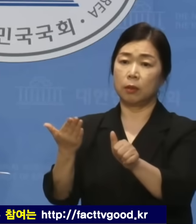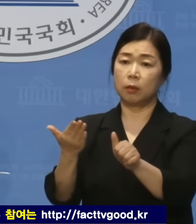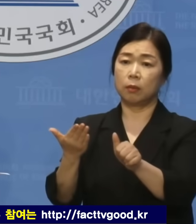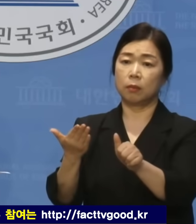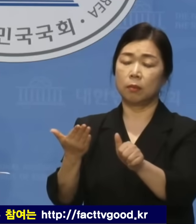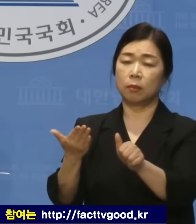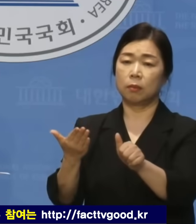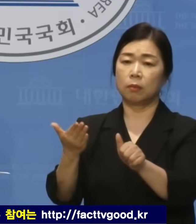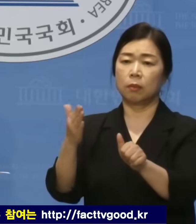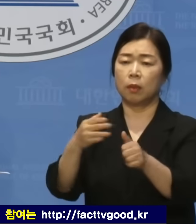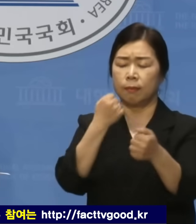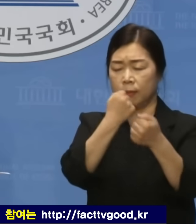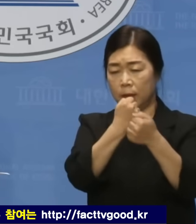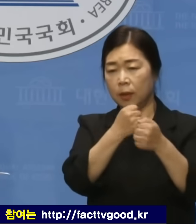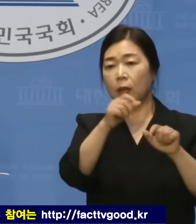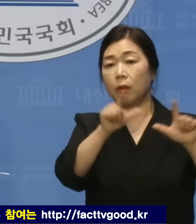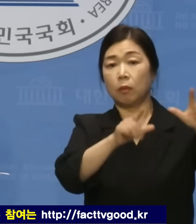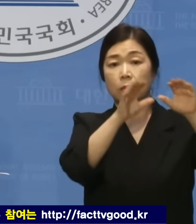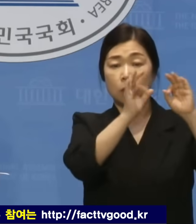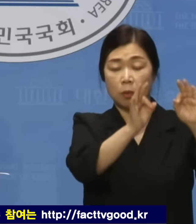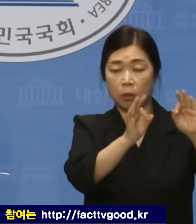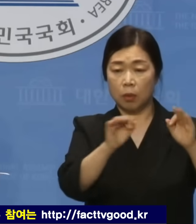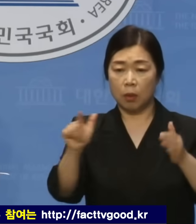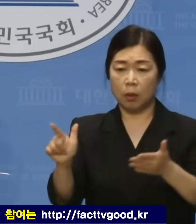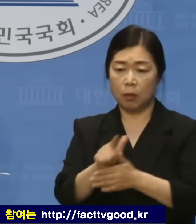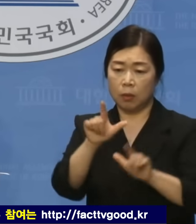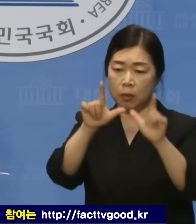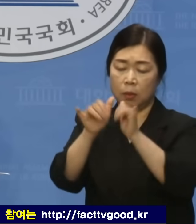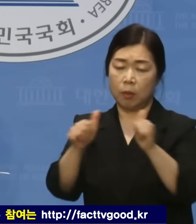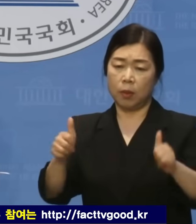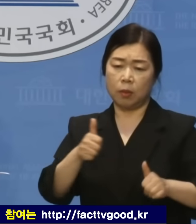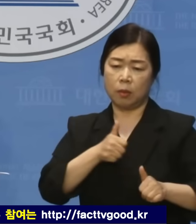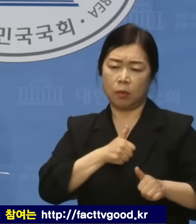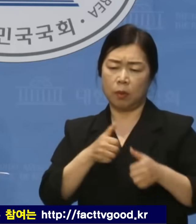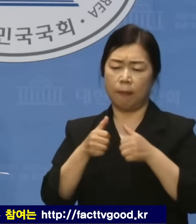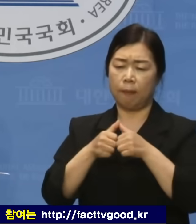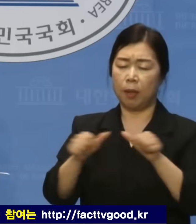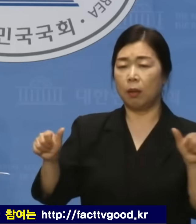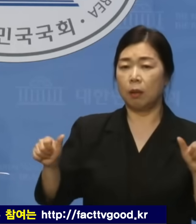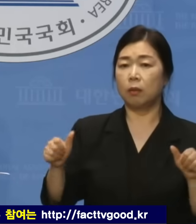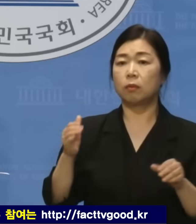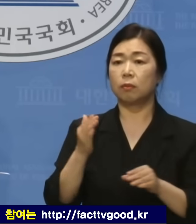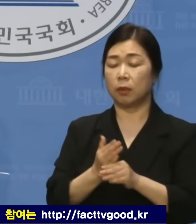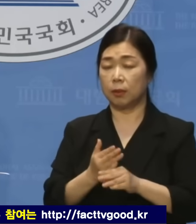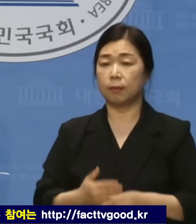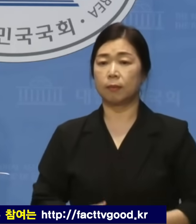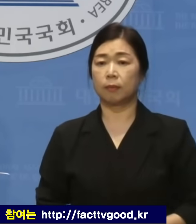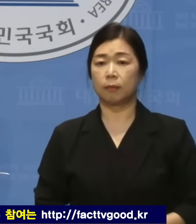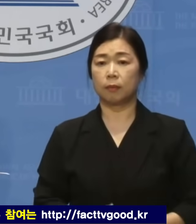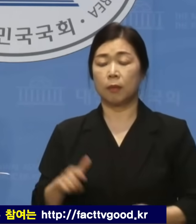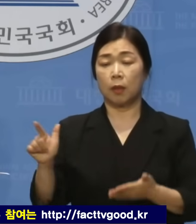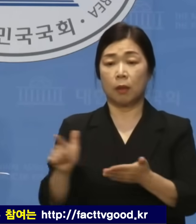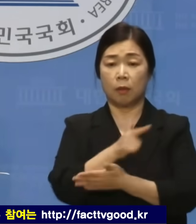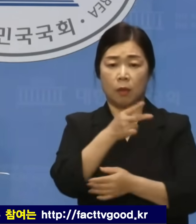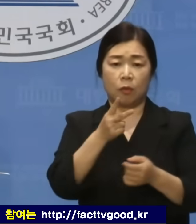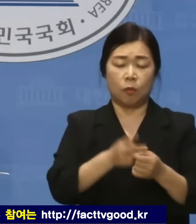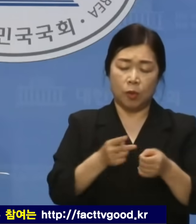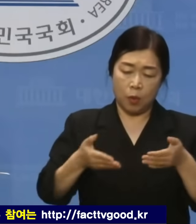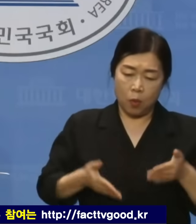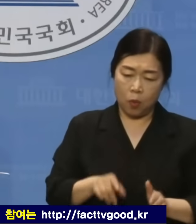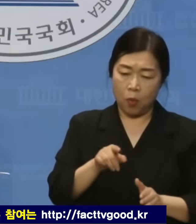이런 후한무치한 행태에 강서 구민들의 자존심이 무너지고 있습니다. 강서를 제2의 고향으로